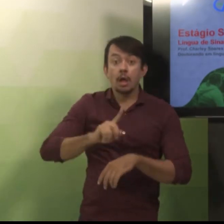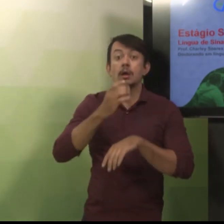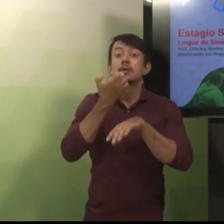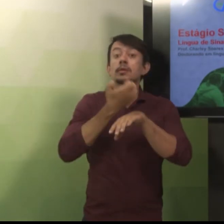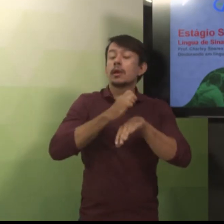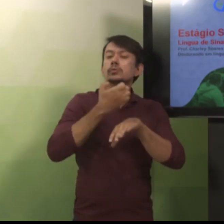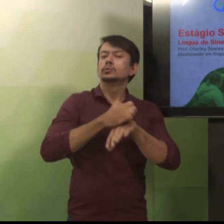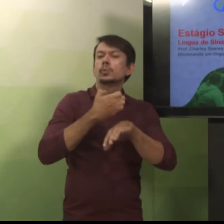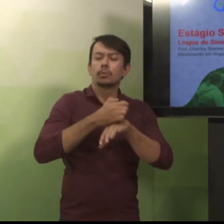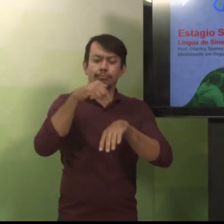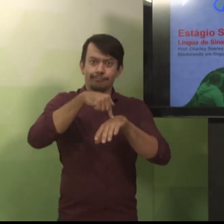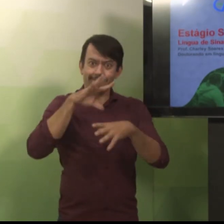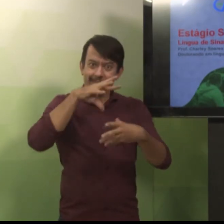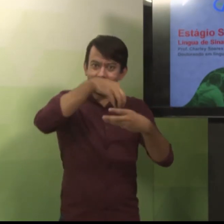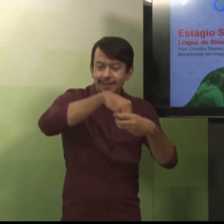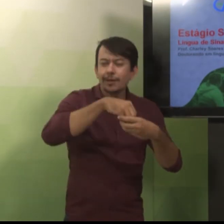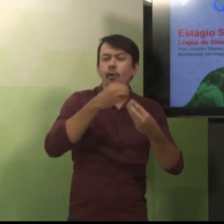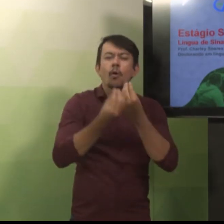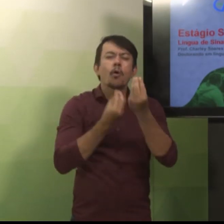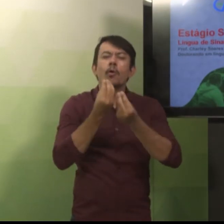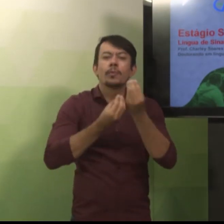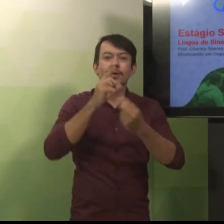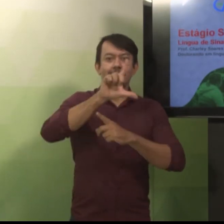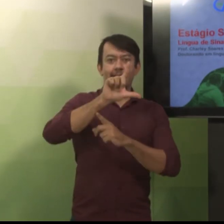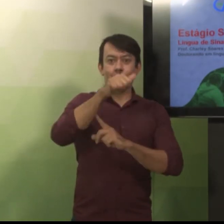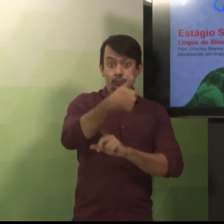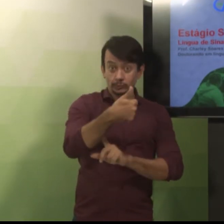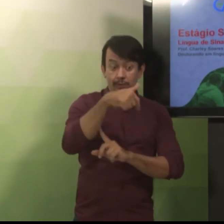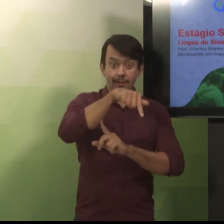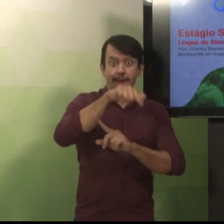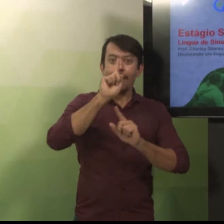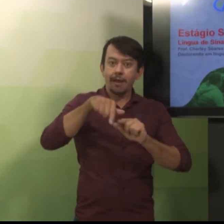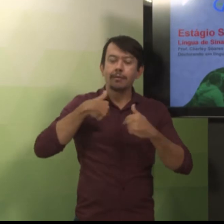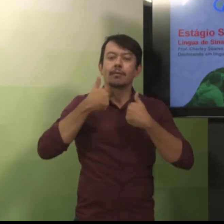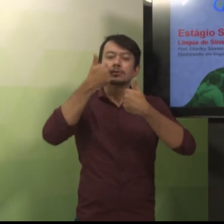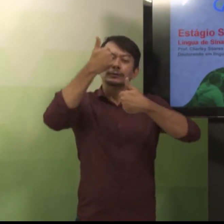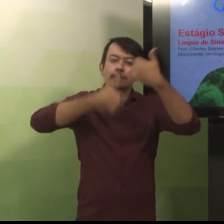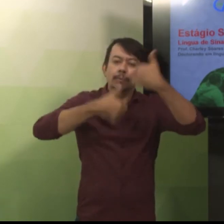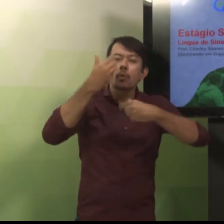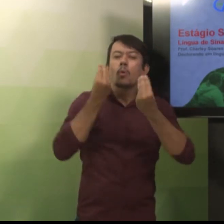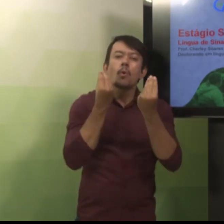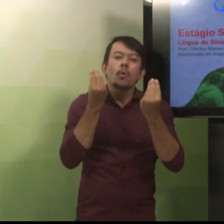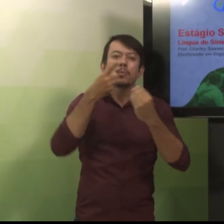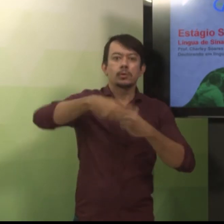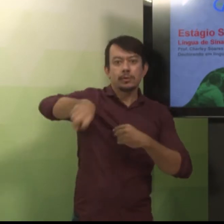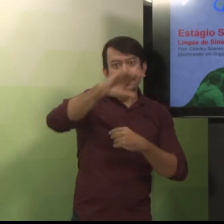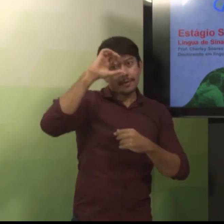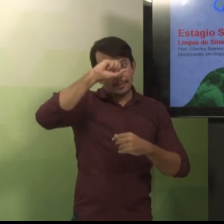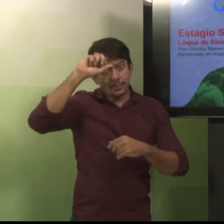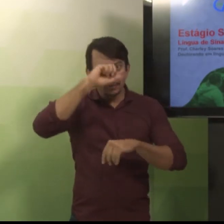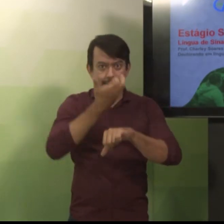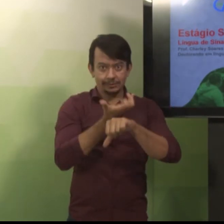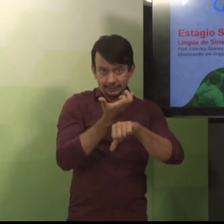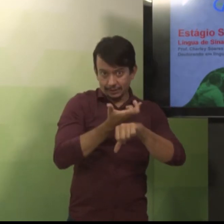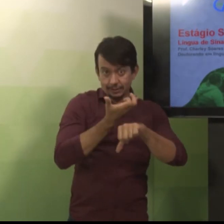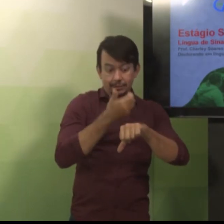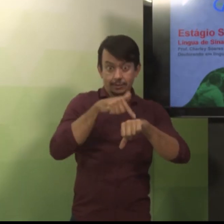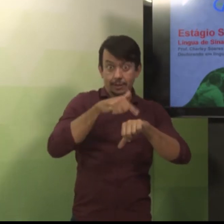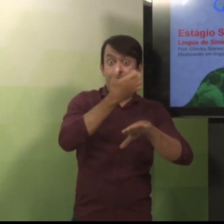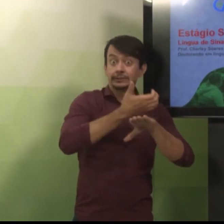Esta, estágio supervisionado, com foco na L1. Então vou explicar a vocês sobre o processo